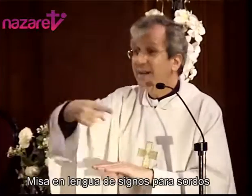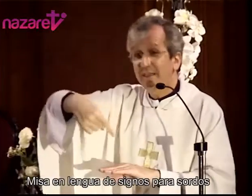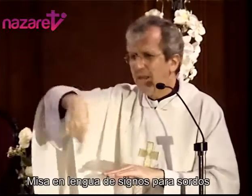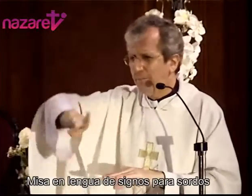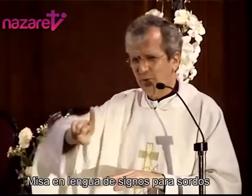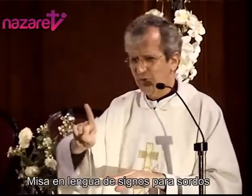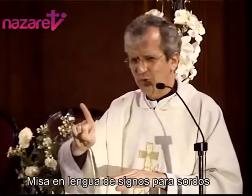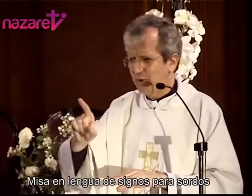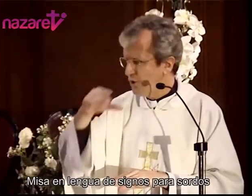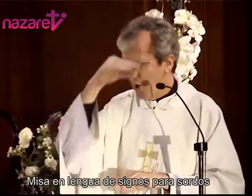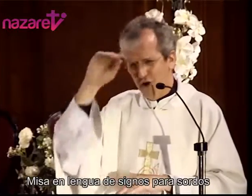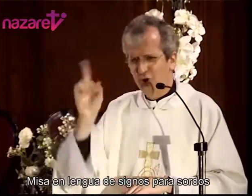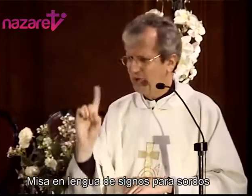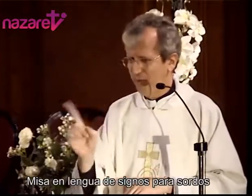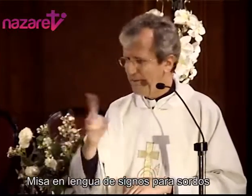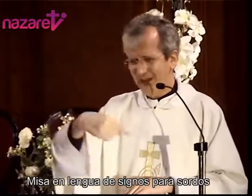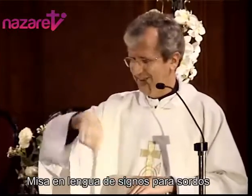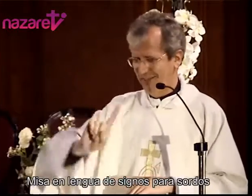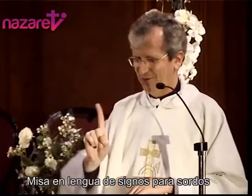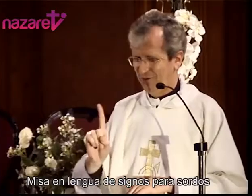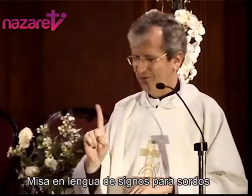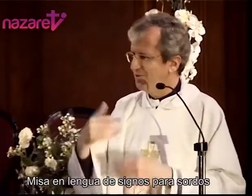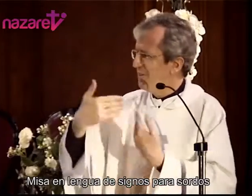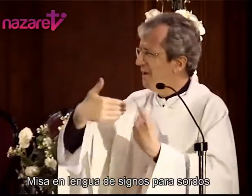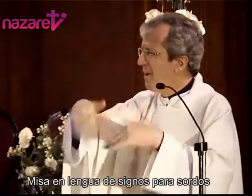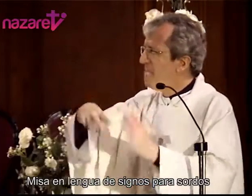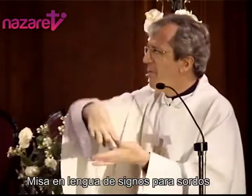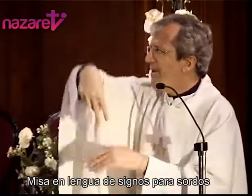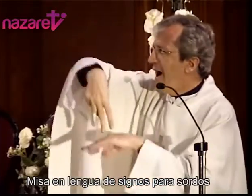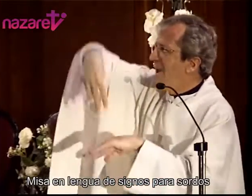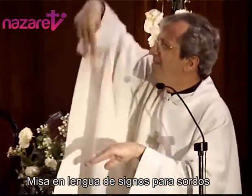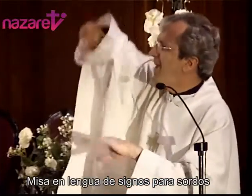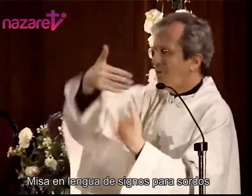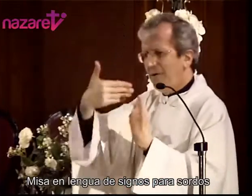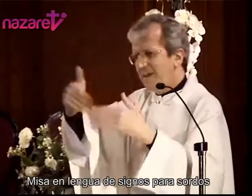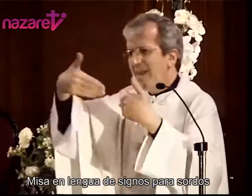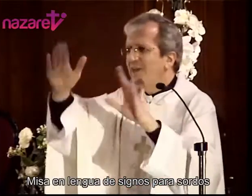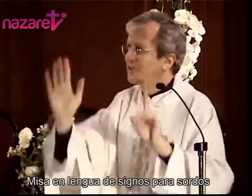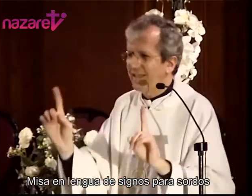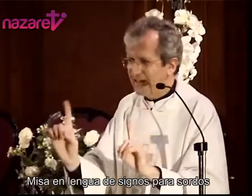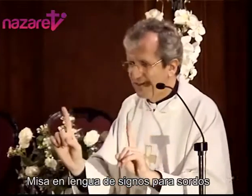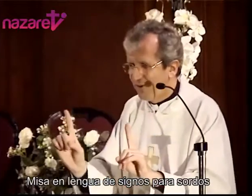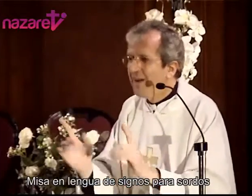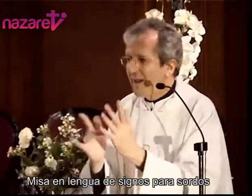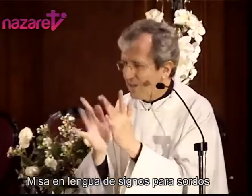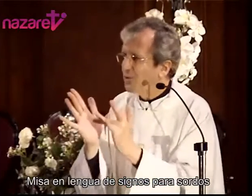interceder por nosotros, no se olvida de nosotros, es decir, me voy al cielo y ahí os quedáis, no.